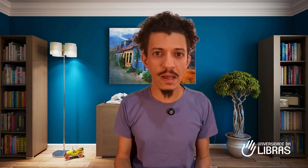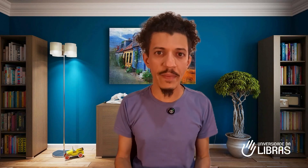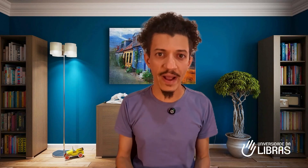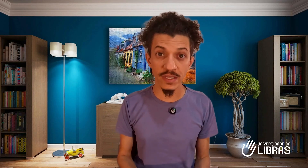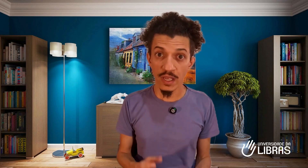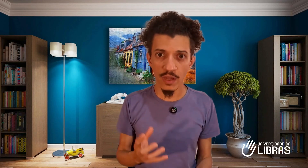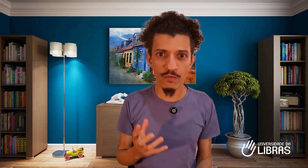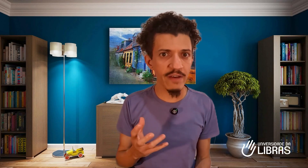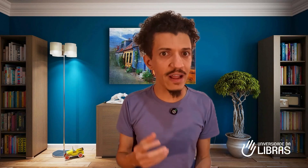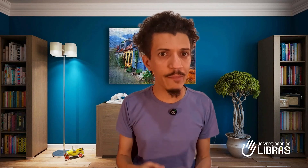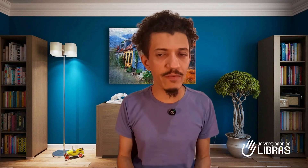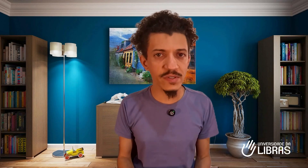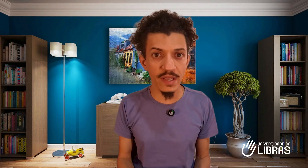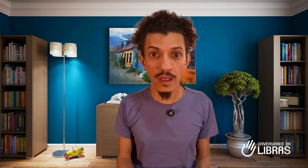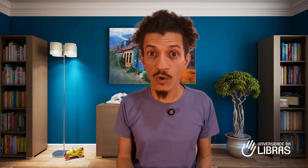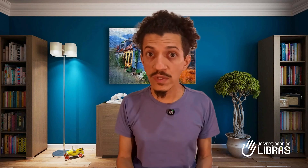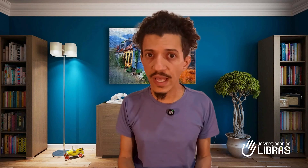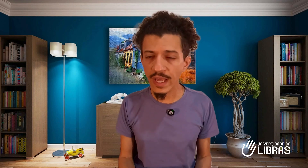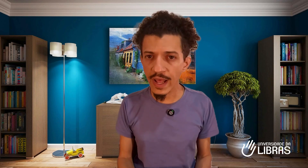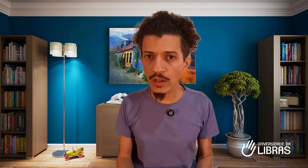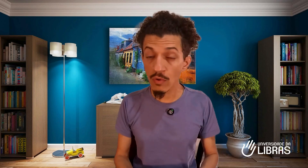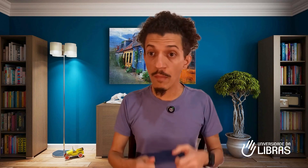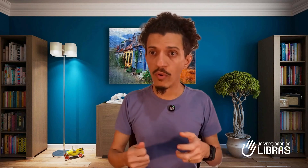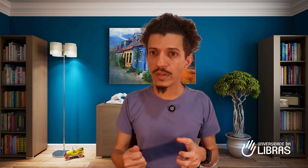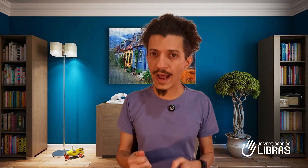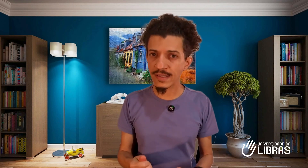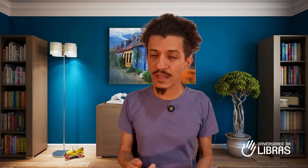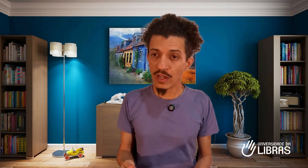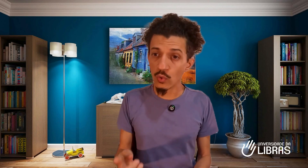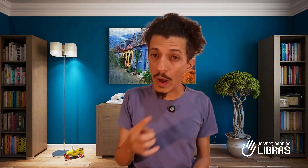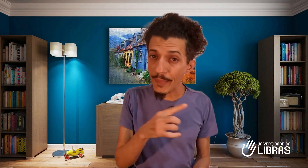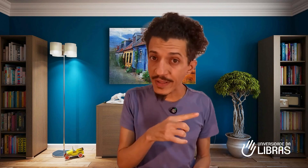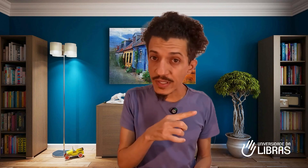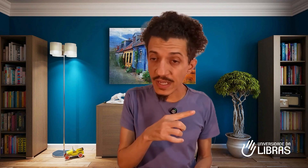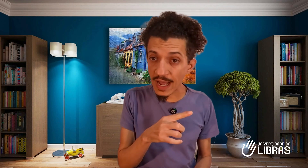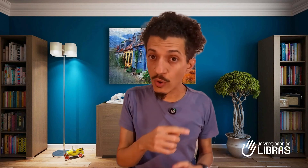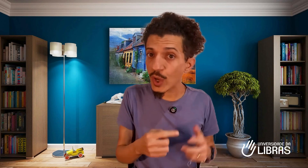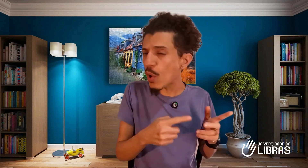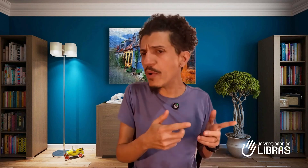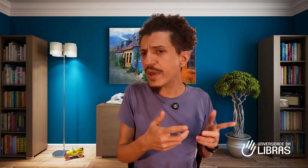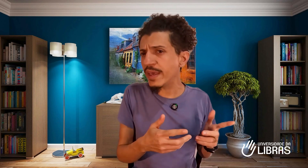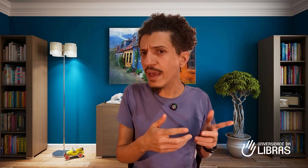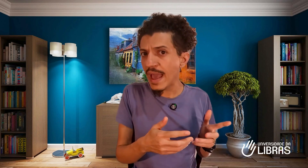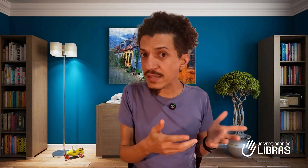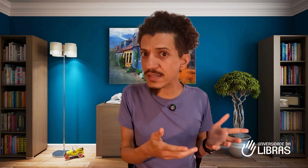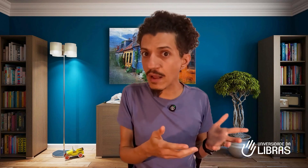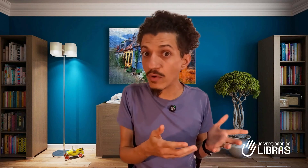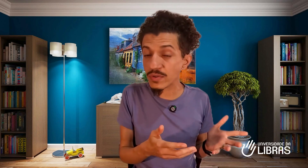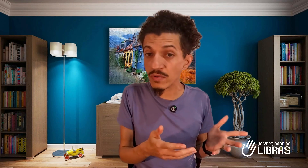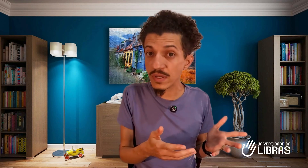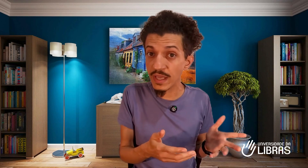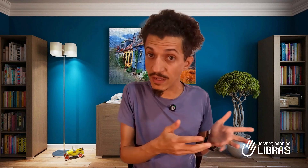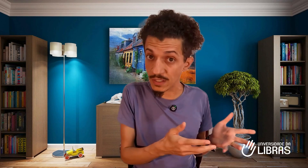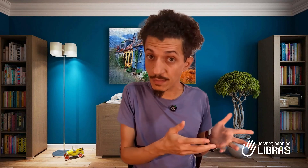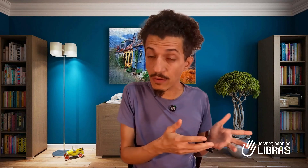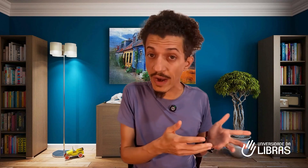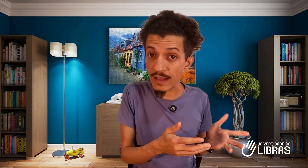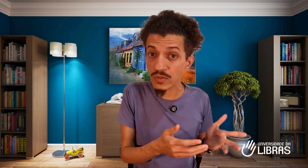prática. Eu vou revelar para você o segredo por trás do aprendizado e como que esses alunos conseguiram, esses mentorados